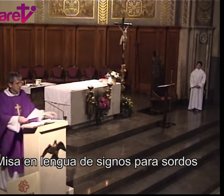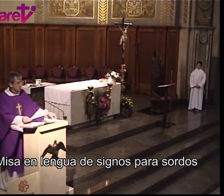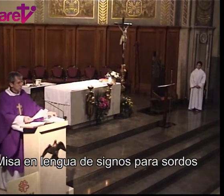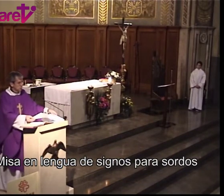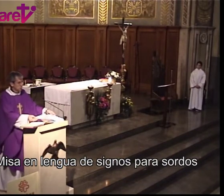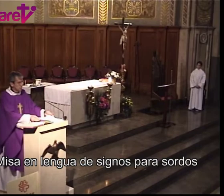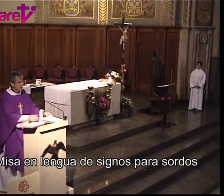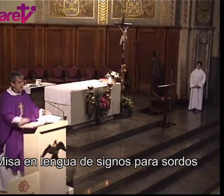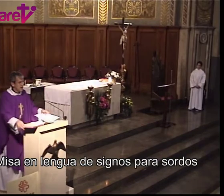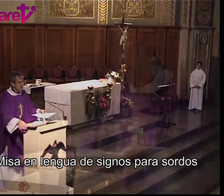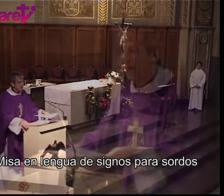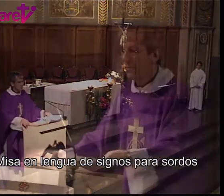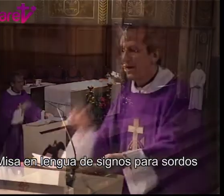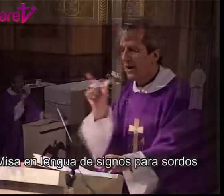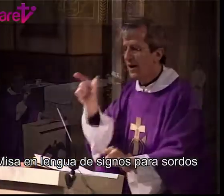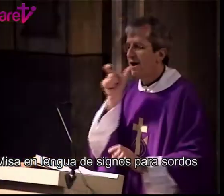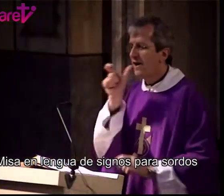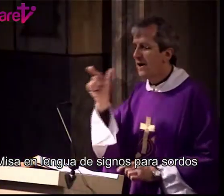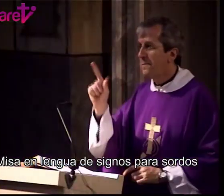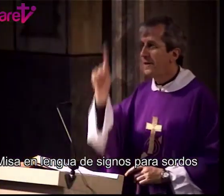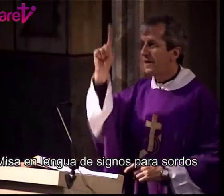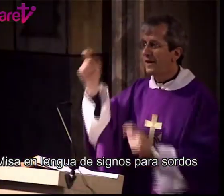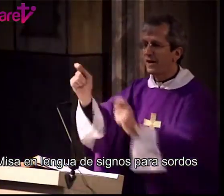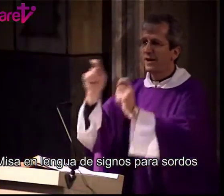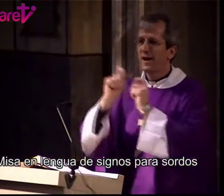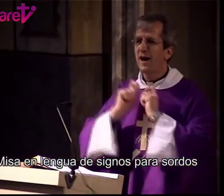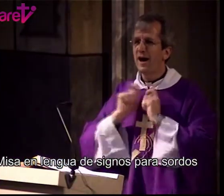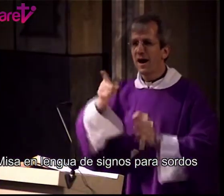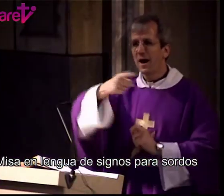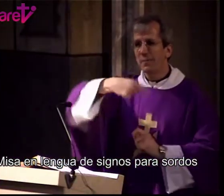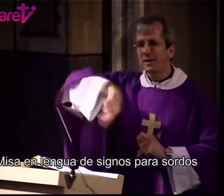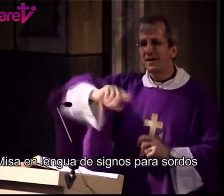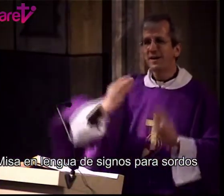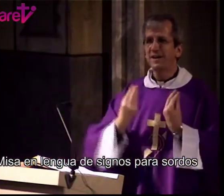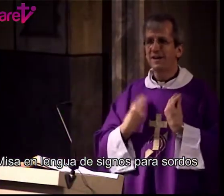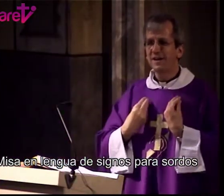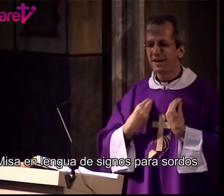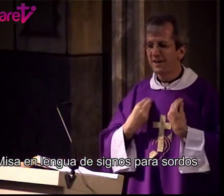Tu palabra me da vida,